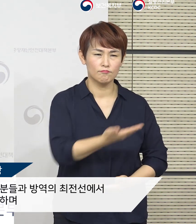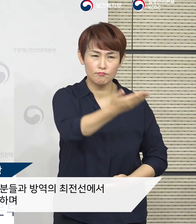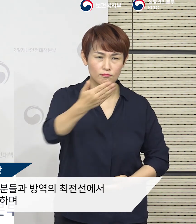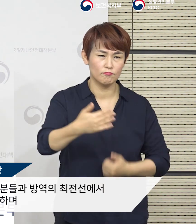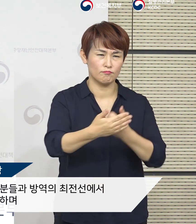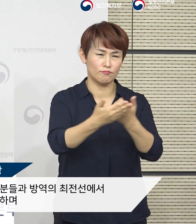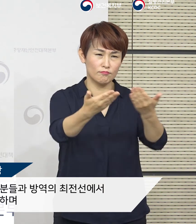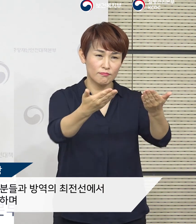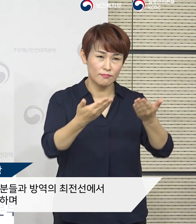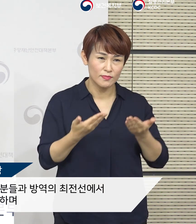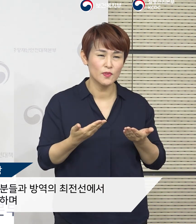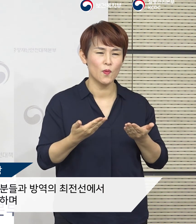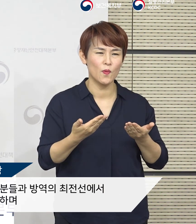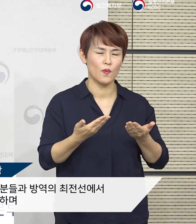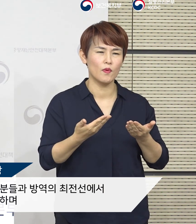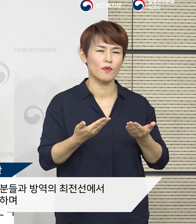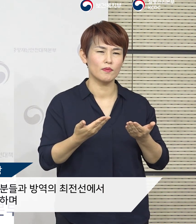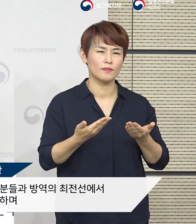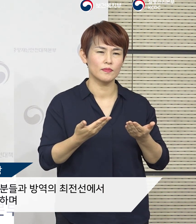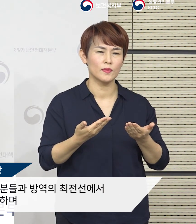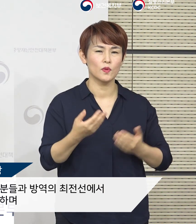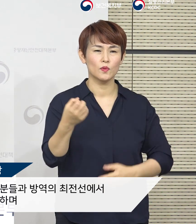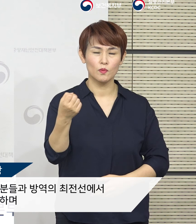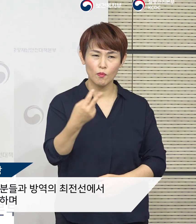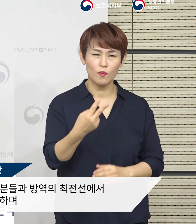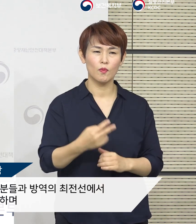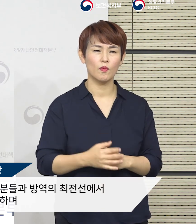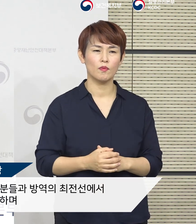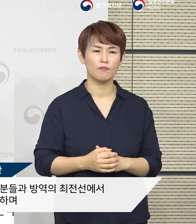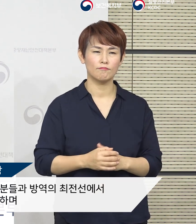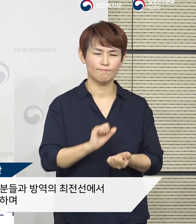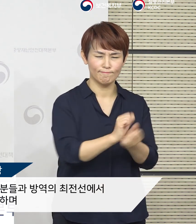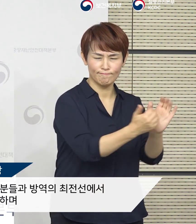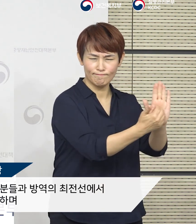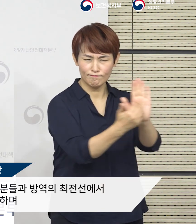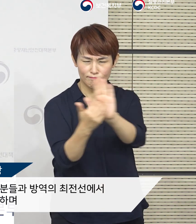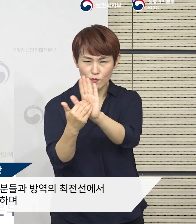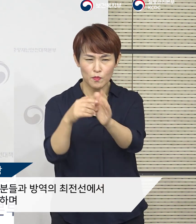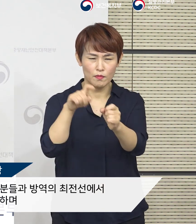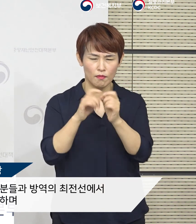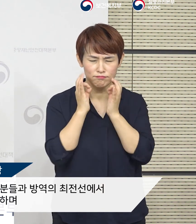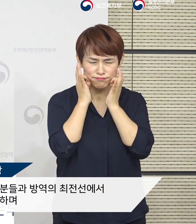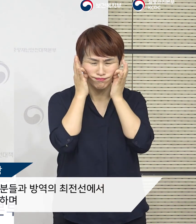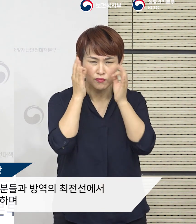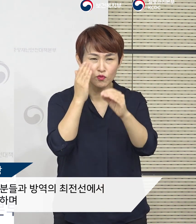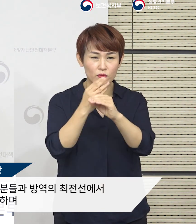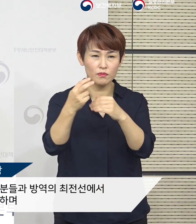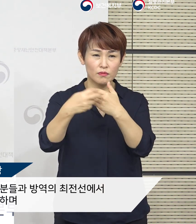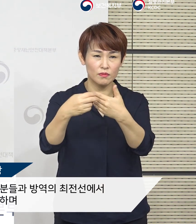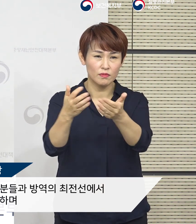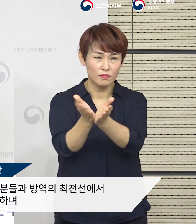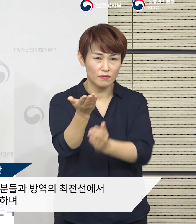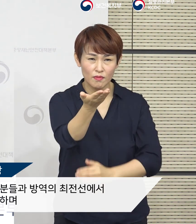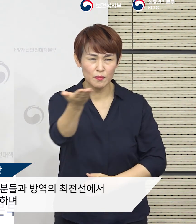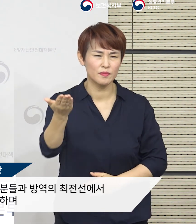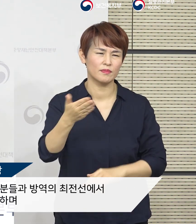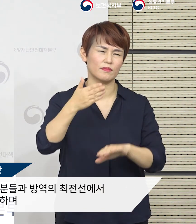시민의식을 보여주고 계시는 국민 여러분들과 방역의 최전선에서 헌신하고 있는 의료진 분들께